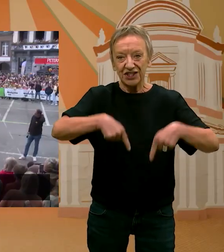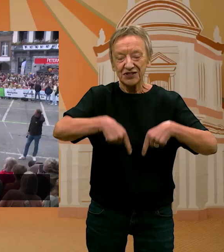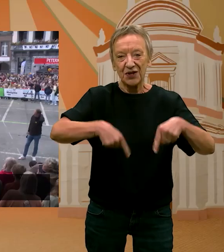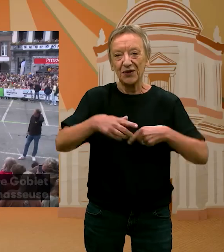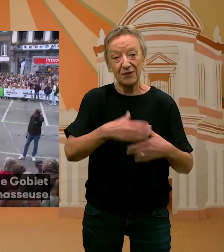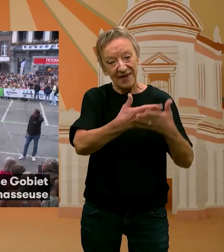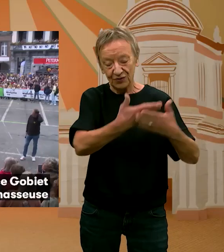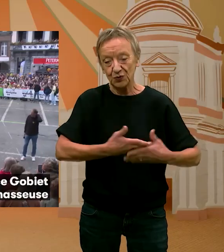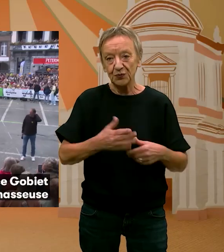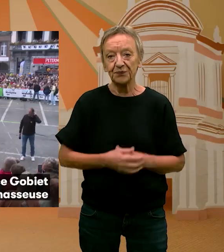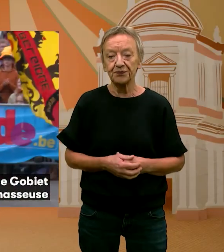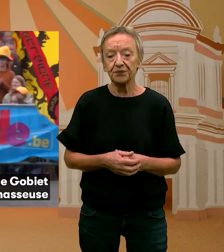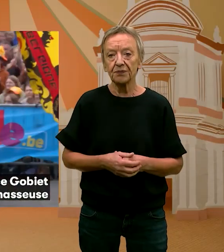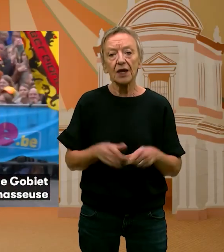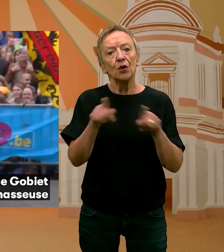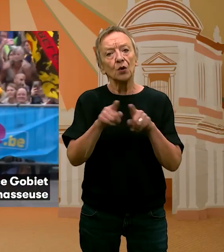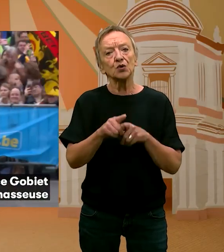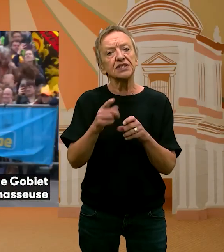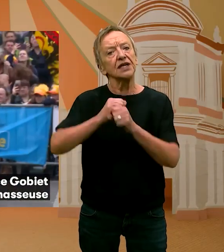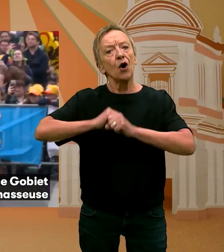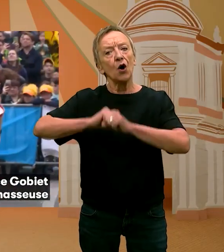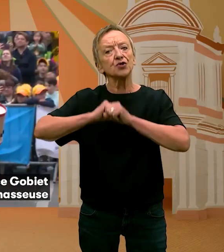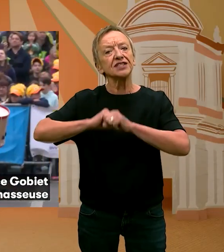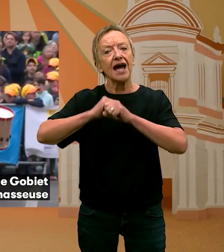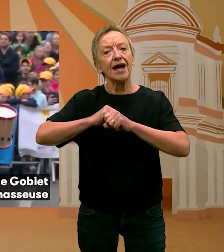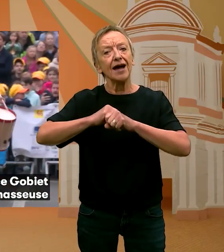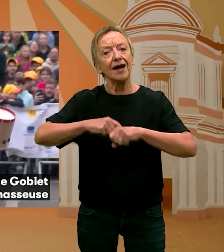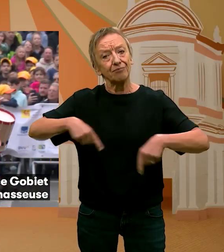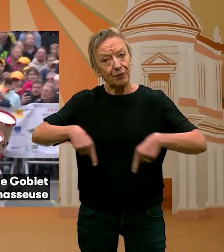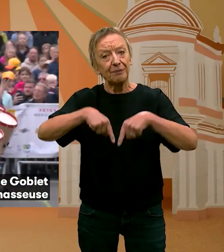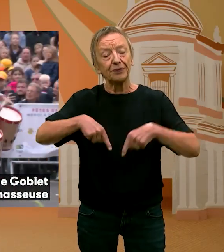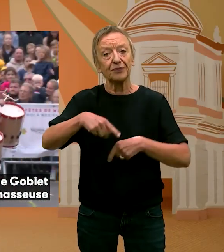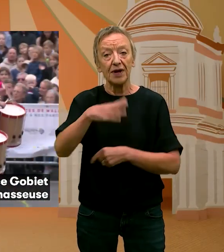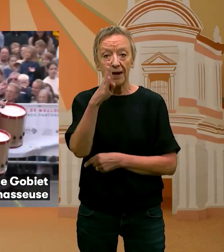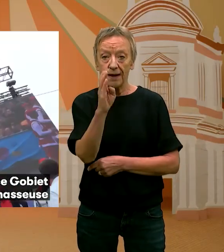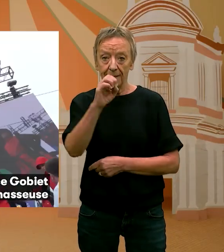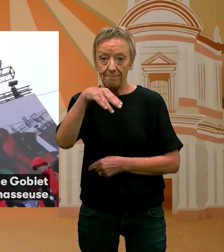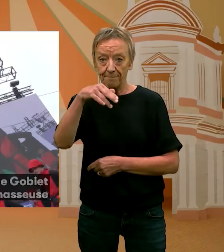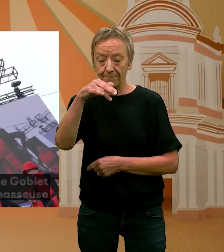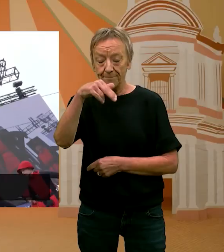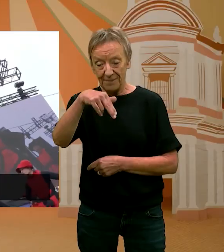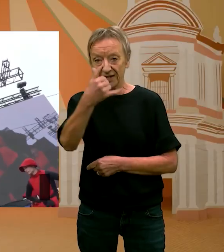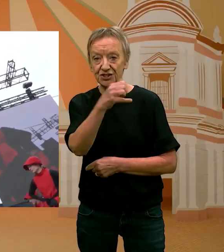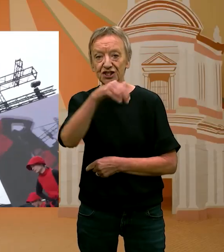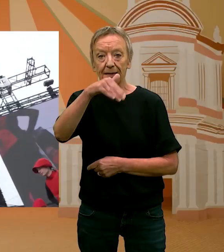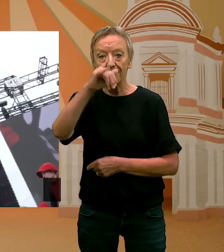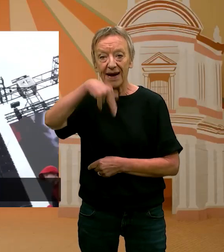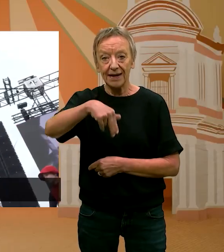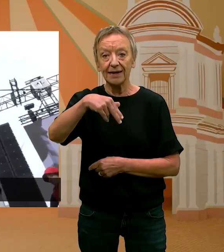Et puis il y a un ancien chacheux avec nous aussi, Benjamin Briot, membre du comité central des fêtes de Wallonie. Et puis